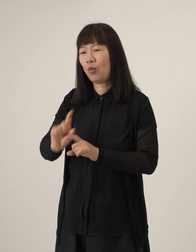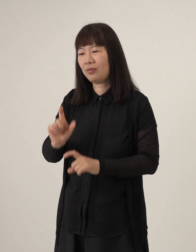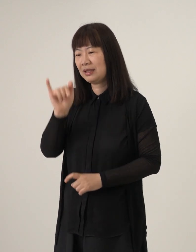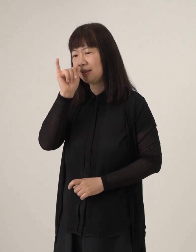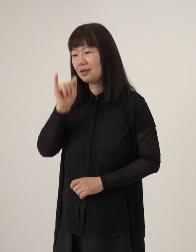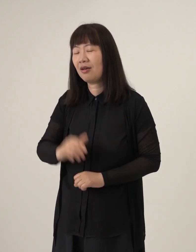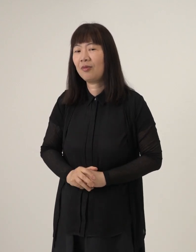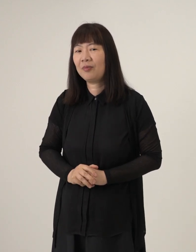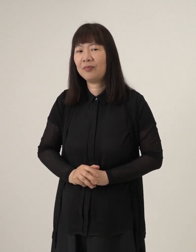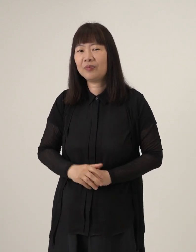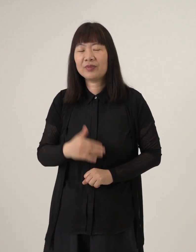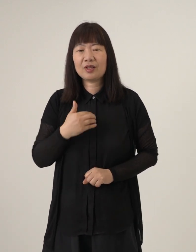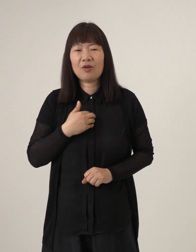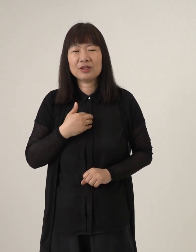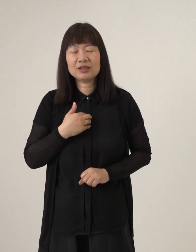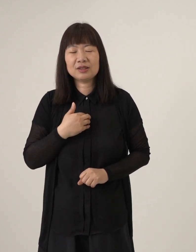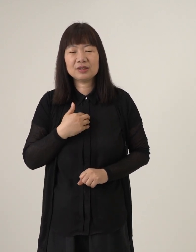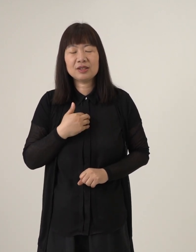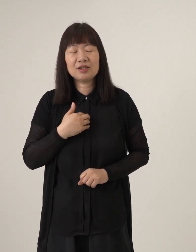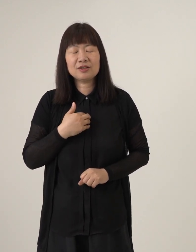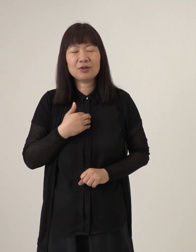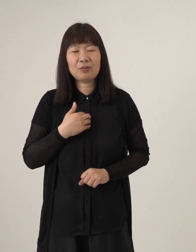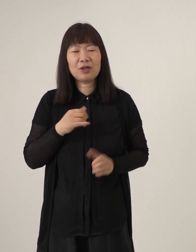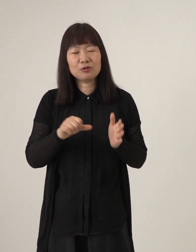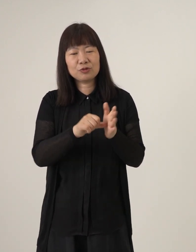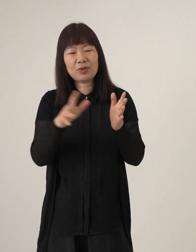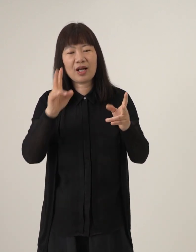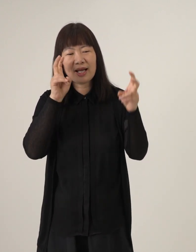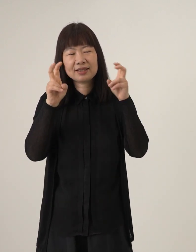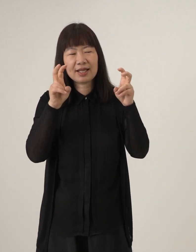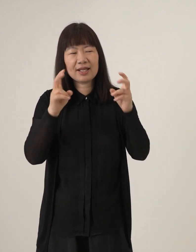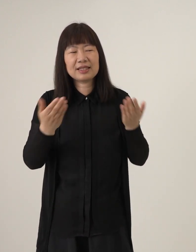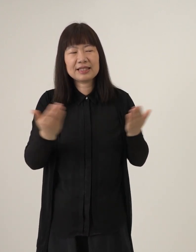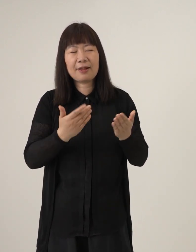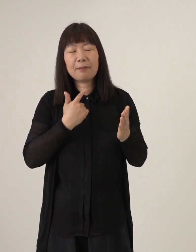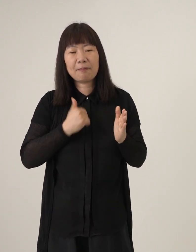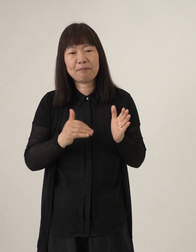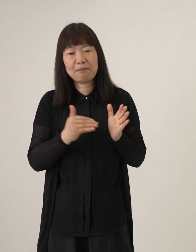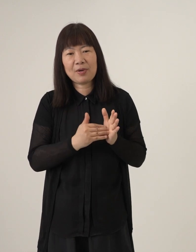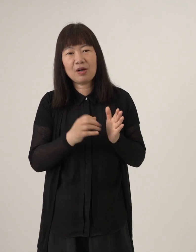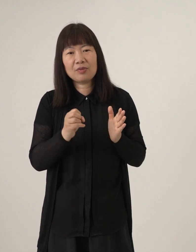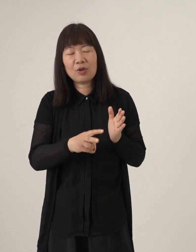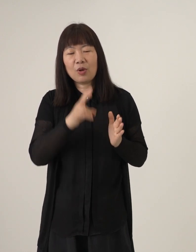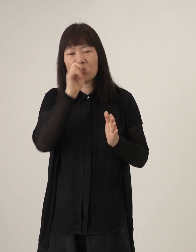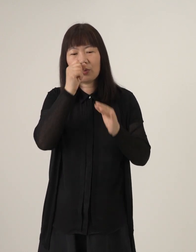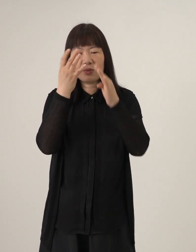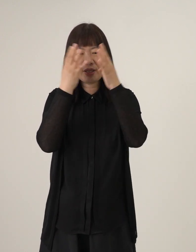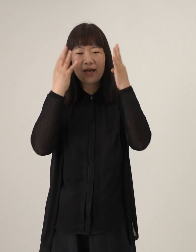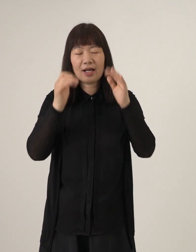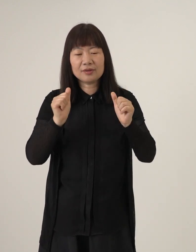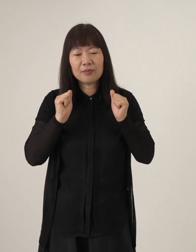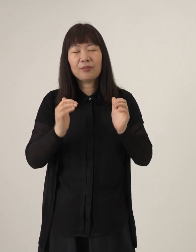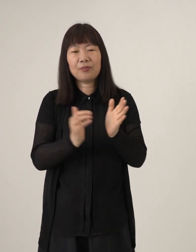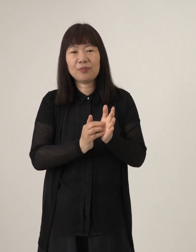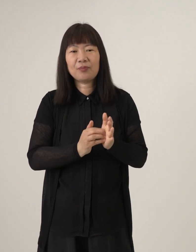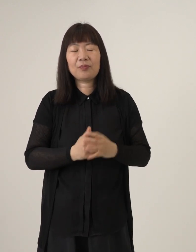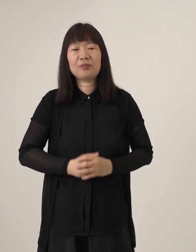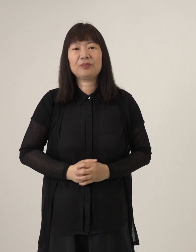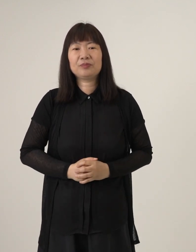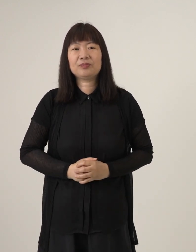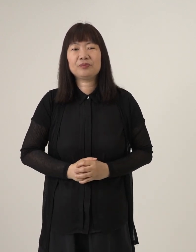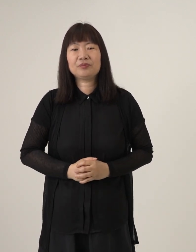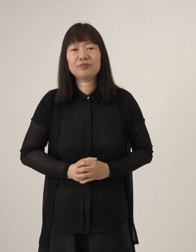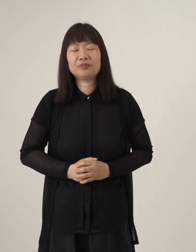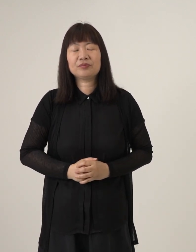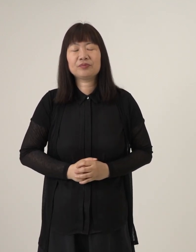저는 잘 나가던 회사에서 근무를 했었고 좋은 대학을 나왔고,